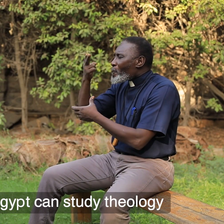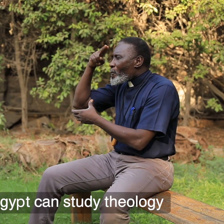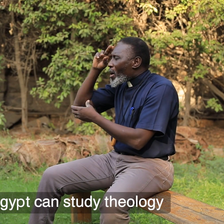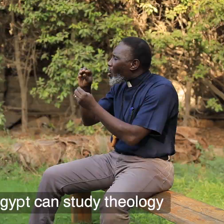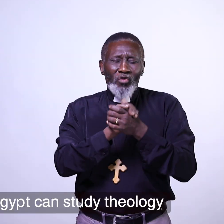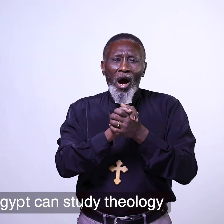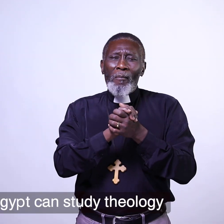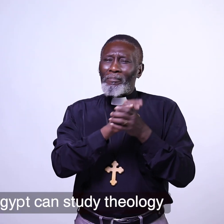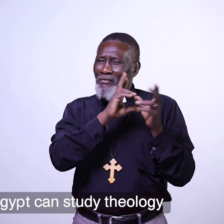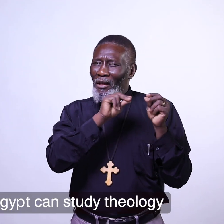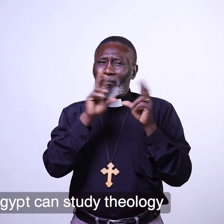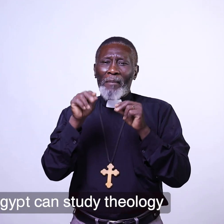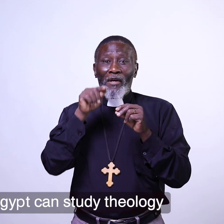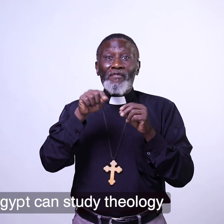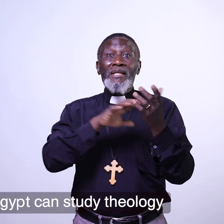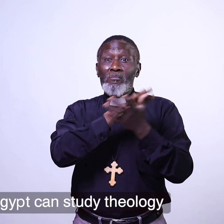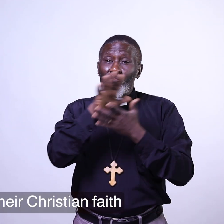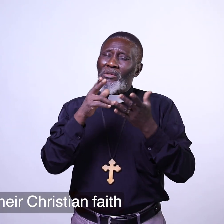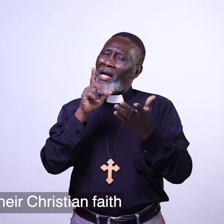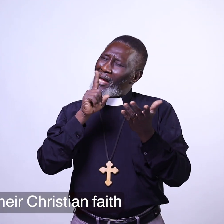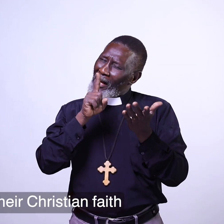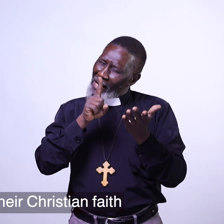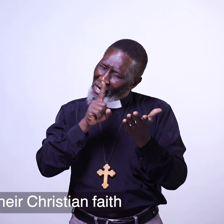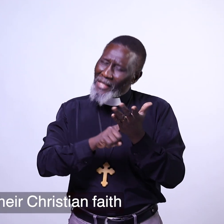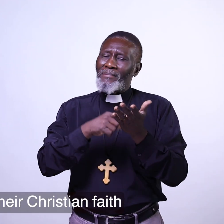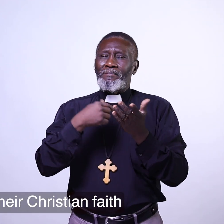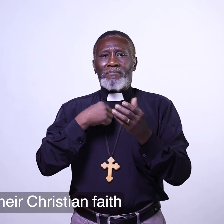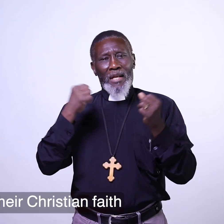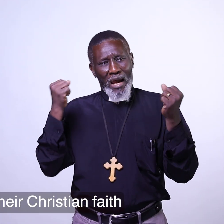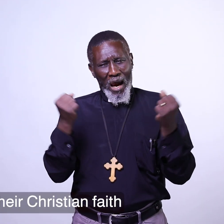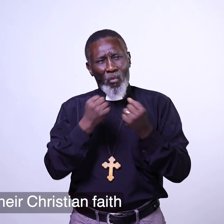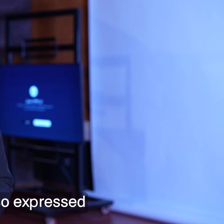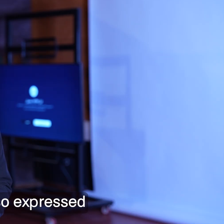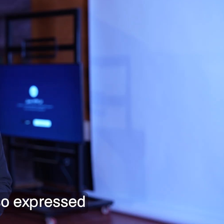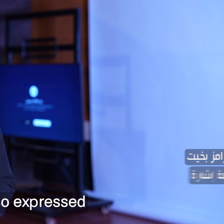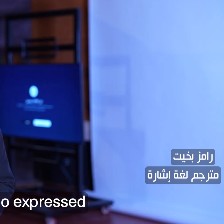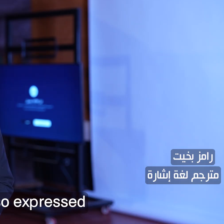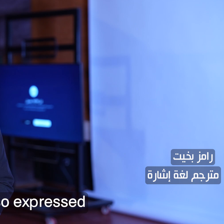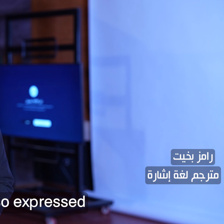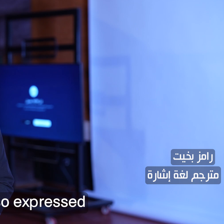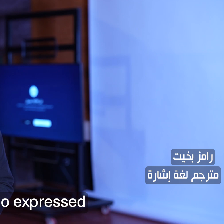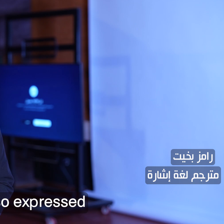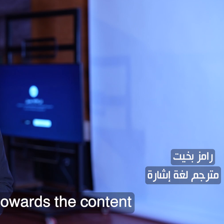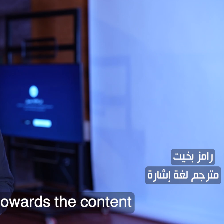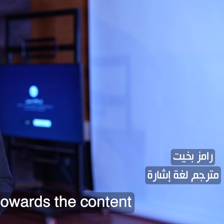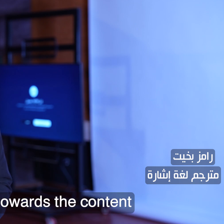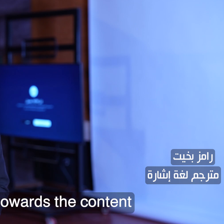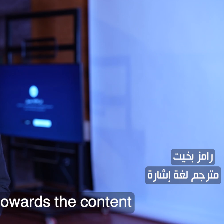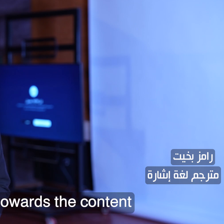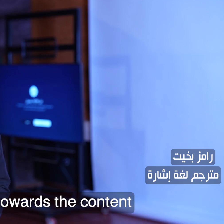الصم في مصر من دراسة اللهوت والتعمق بالإيمان المسيحي ناس كتيرة كانت بتسأل أنه المحتوى حلو قوي